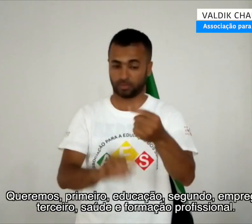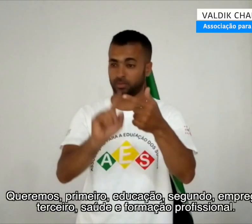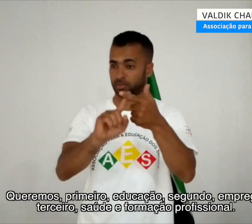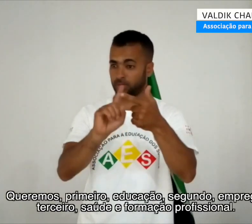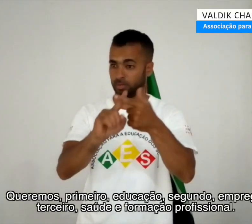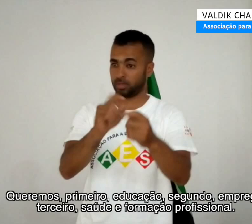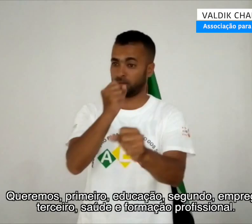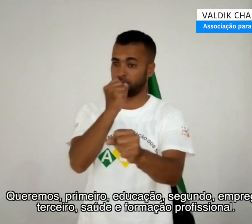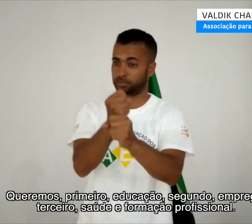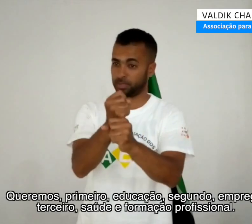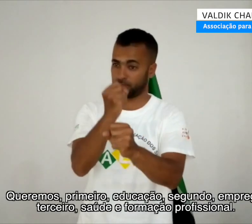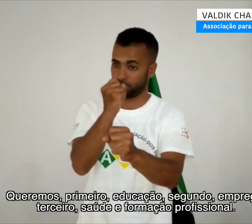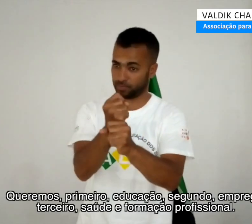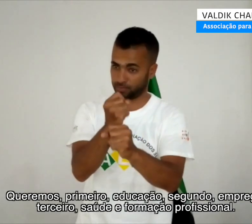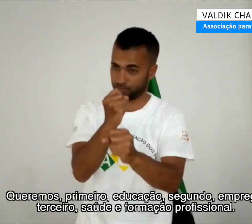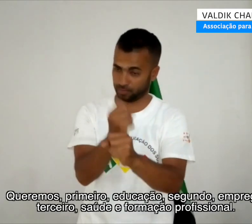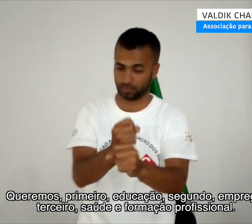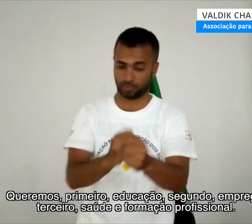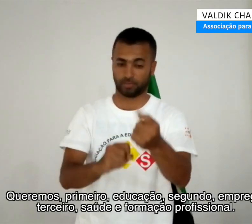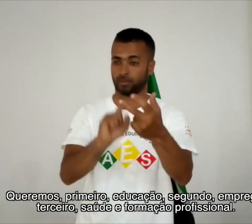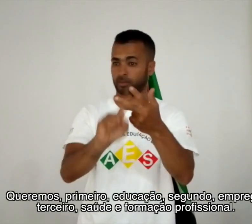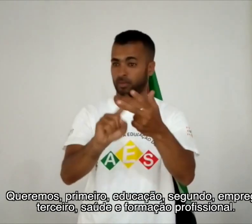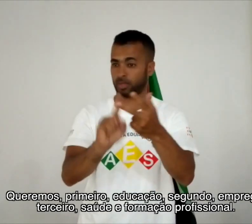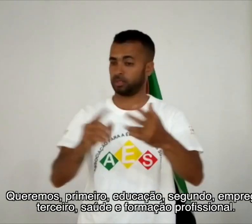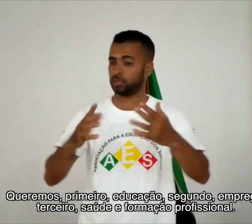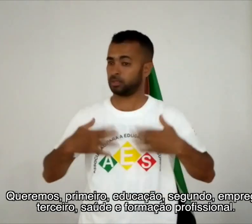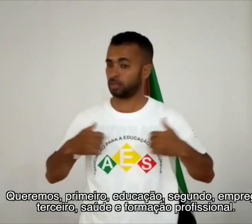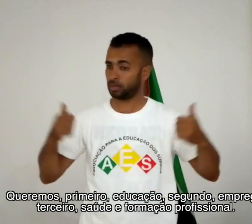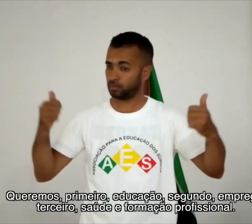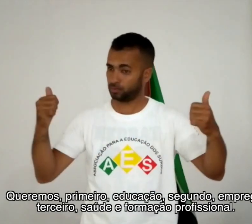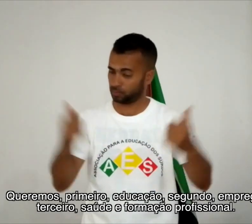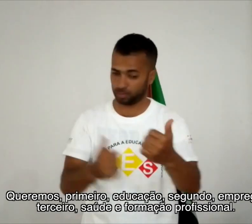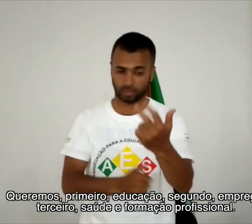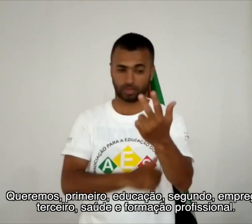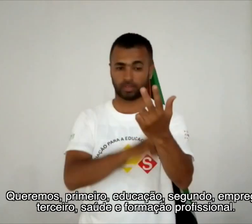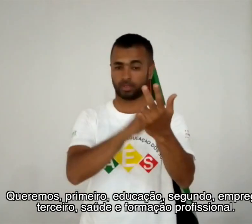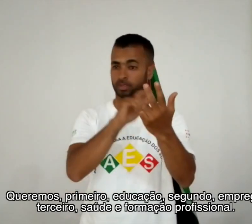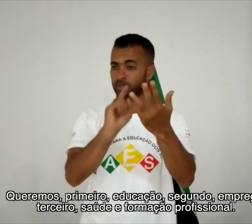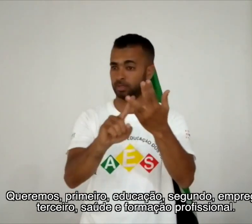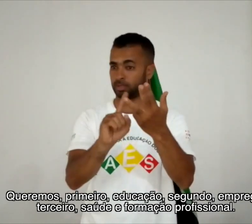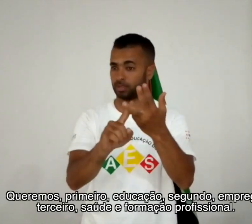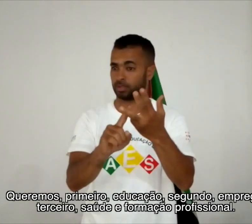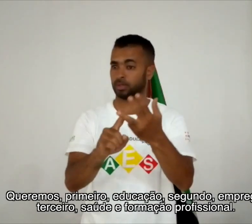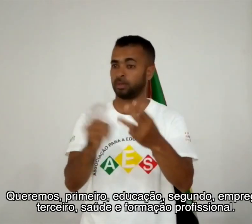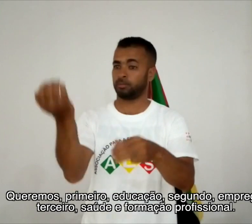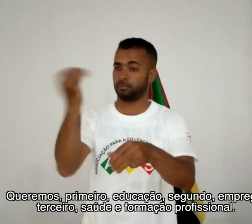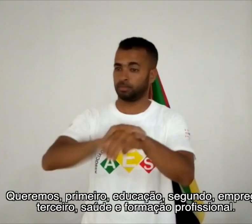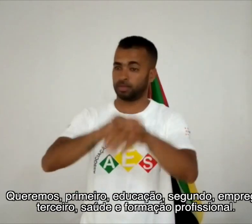primeiro, educação. Segundo, emprego. Terceiro, saúde e formação profissional.